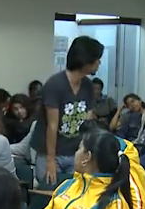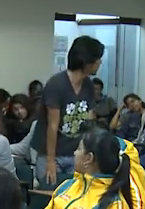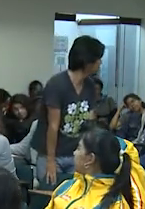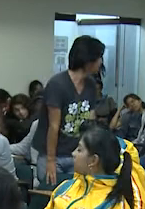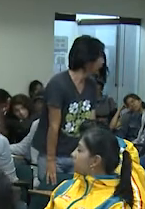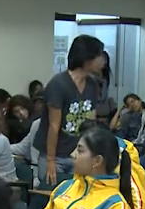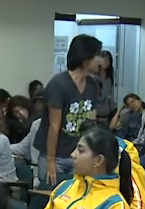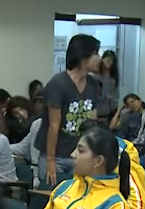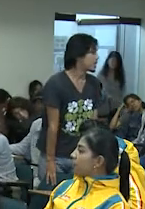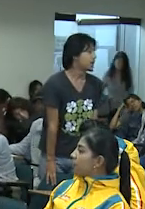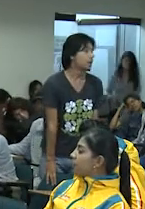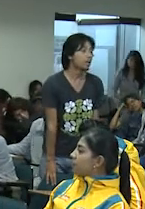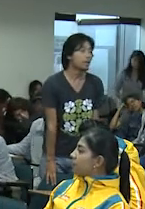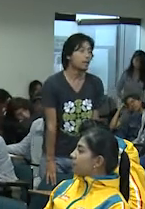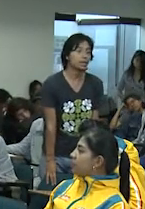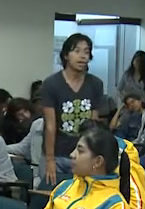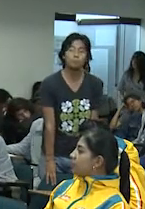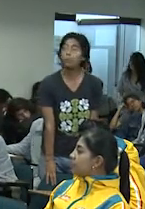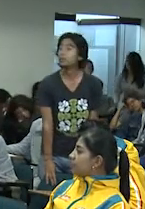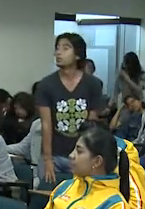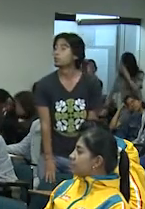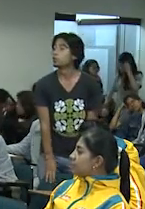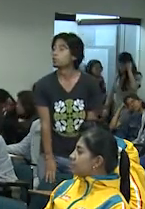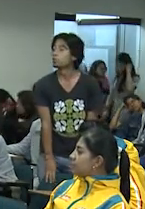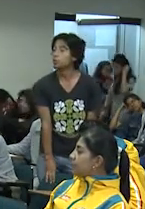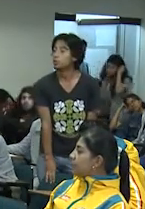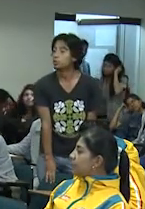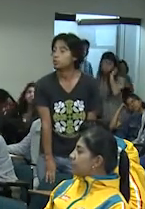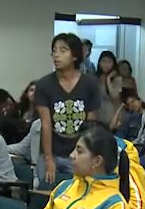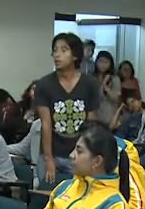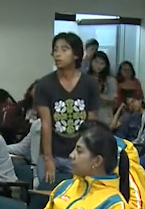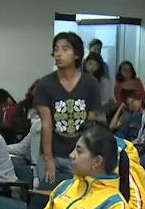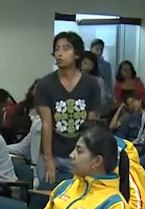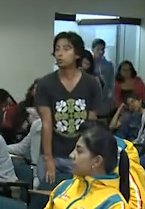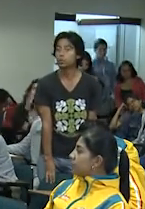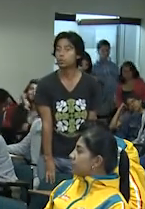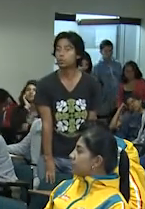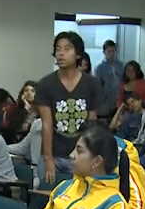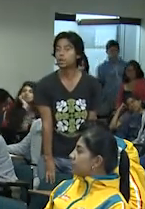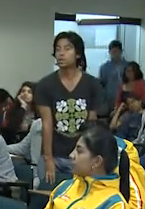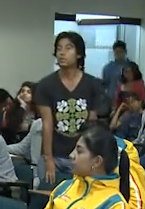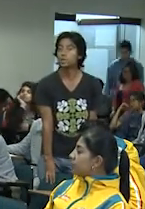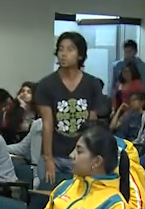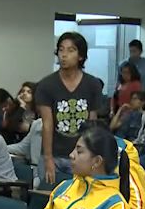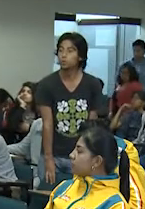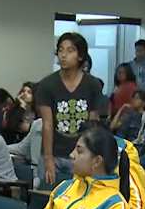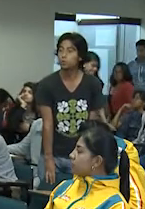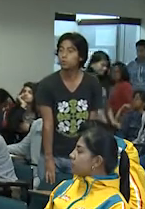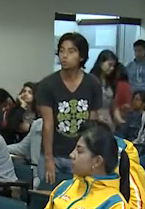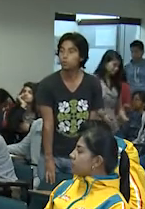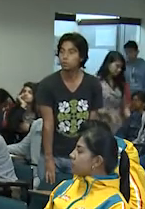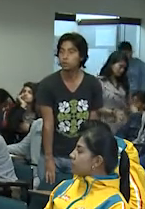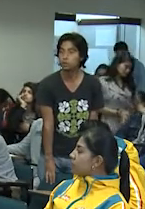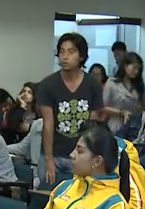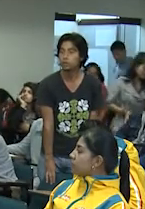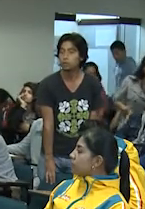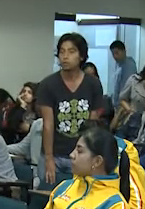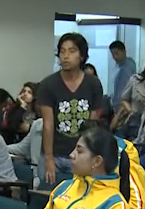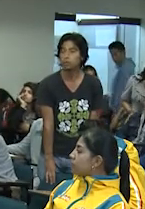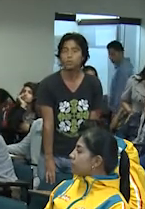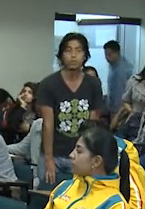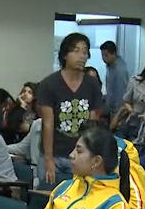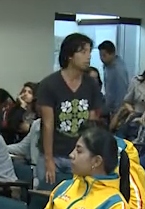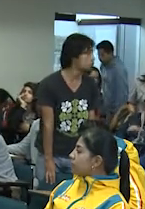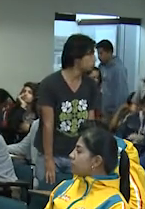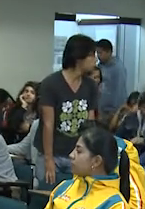caería. ¿Qué aportes de pronto podríamos estar realizando nosotros desde la licenciatura en educación comunitaria,